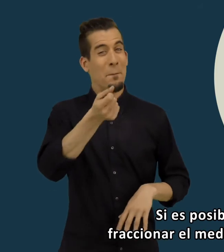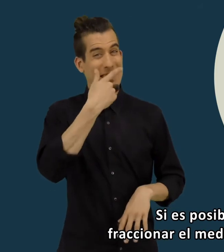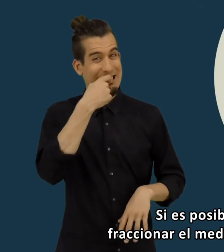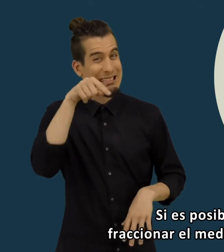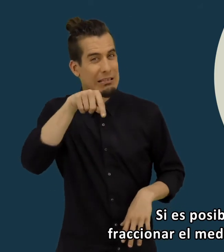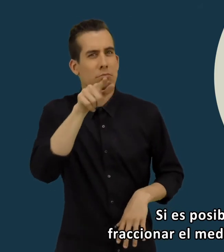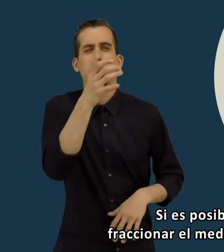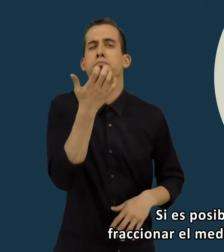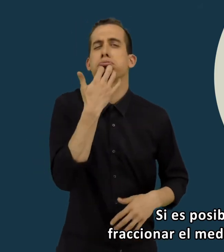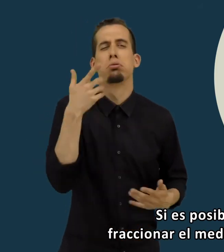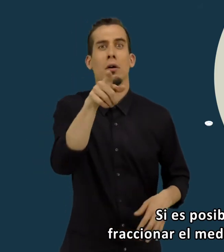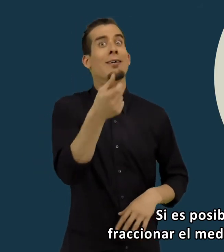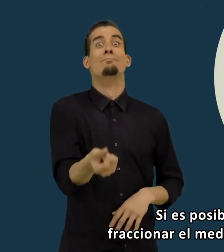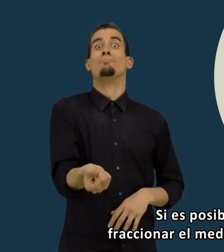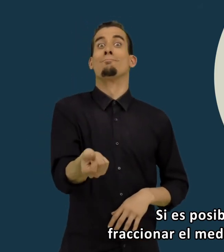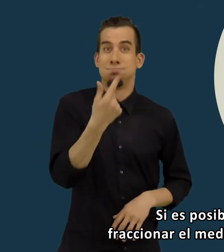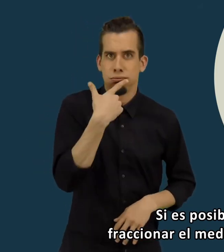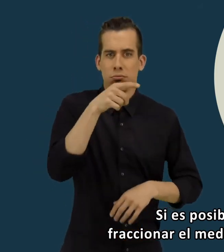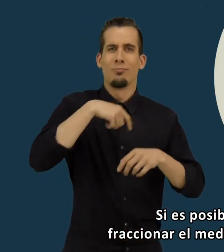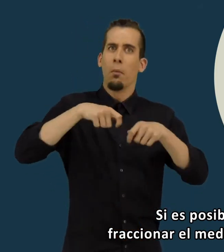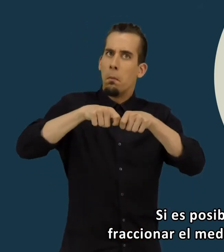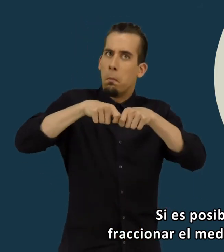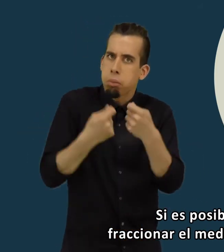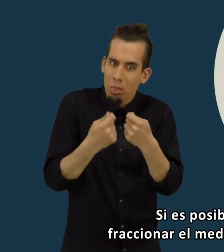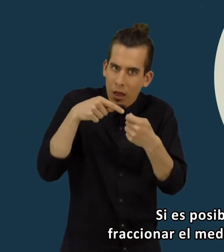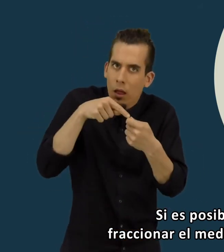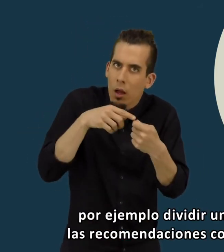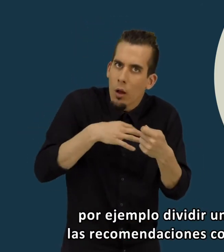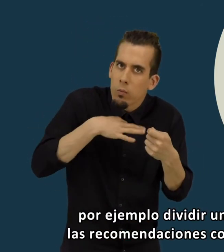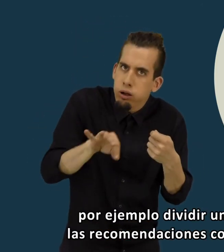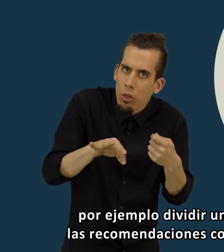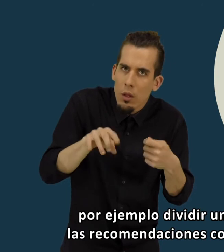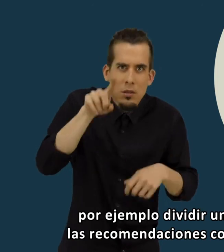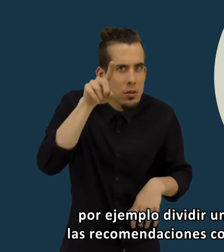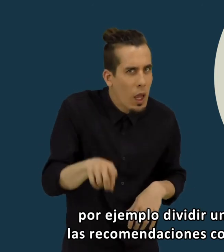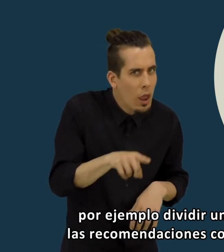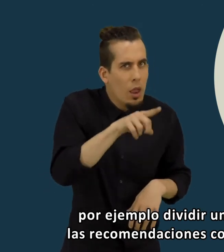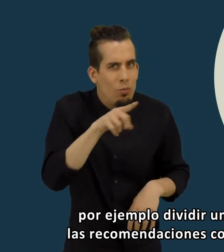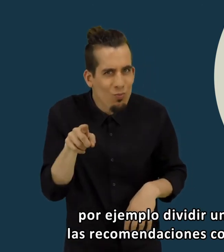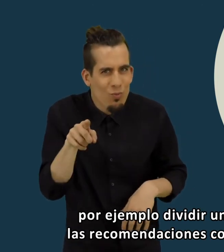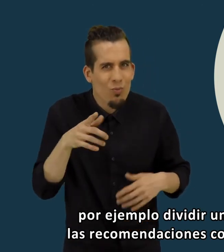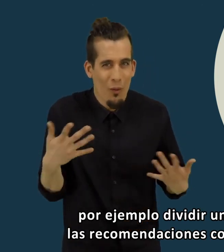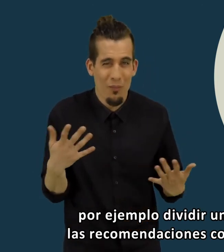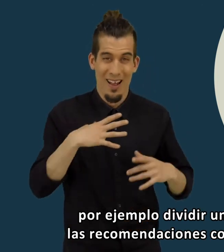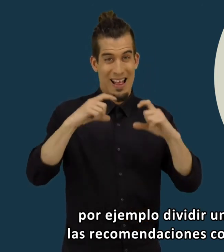Si es posible fraccionar el medicamento, por ejemplo, dividir un comprimido, las